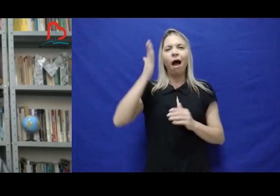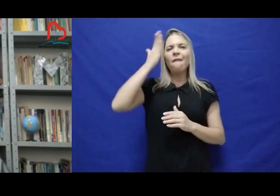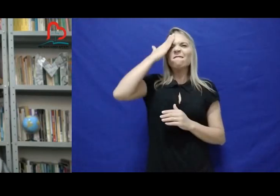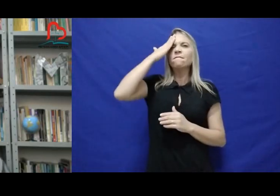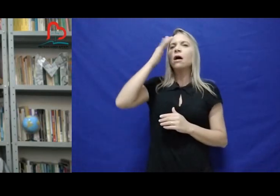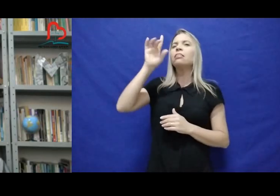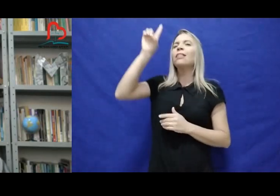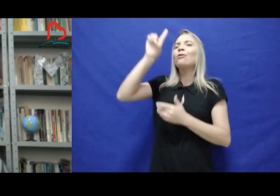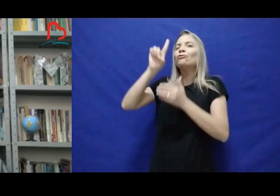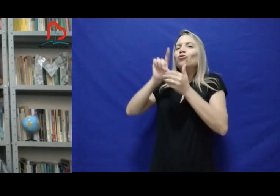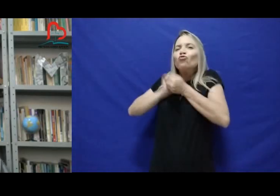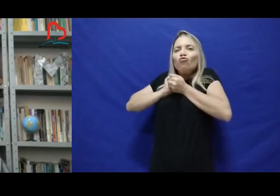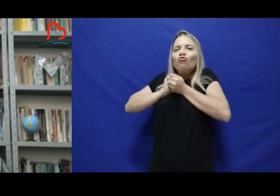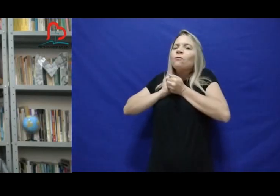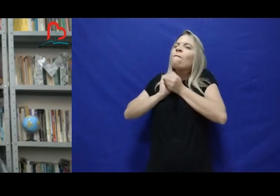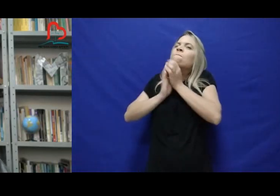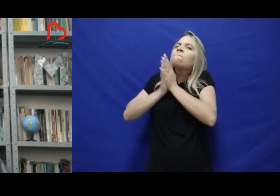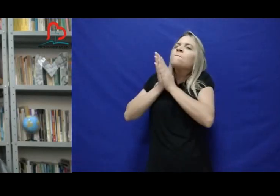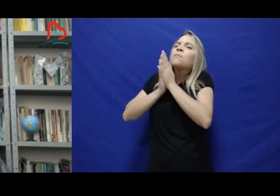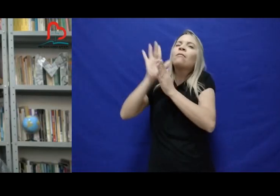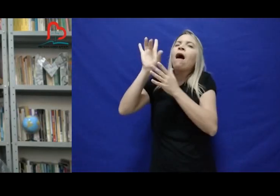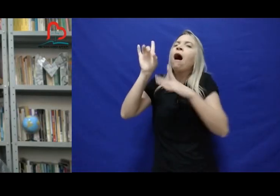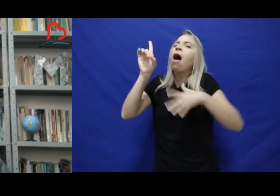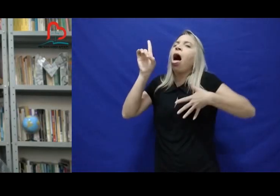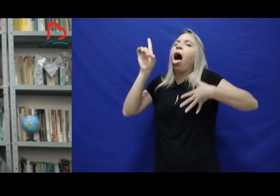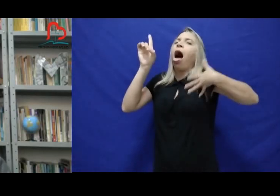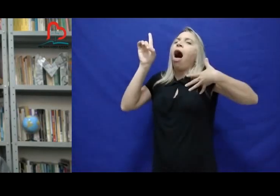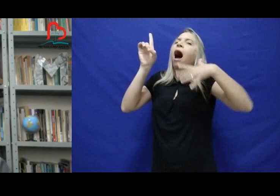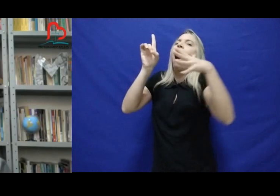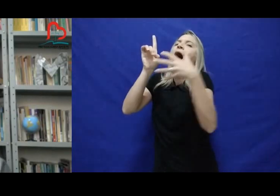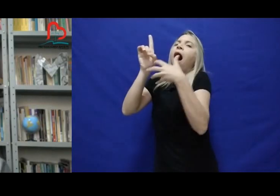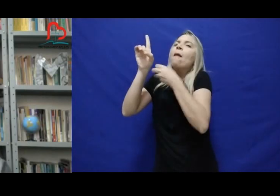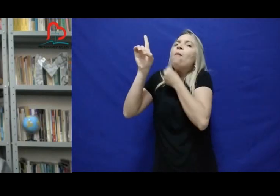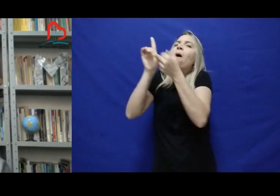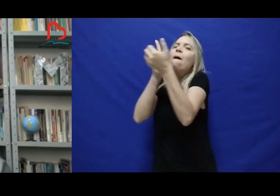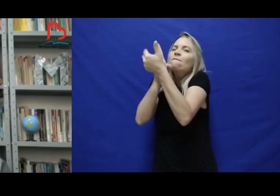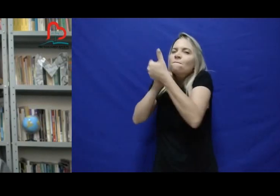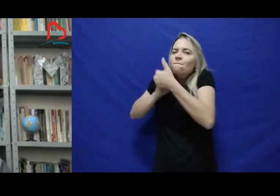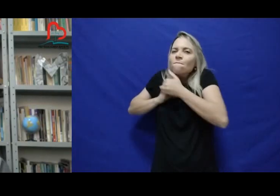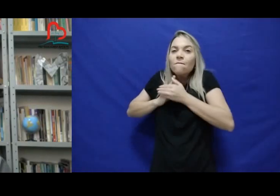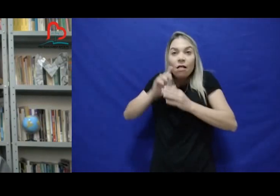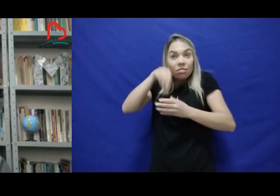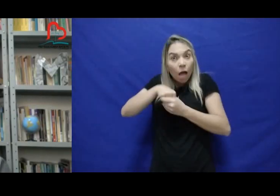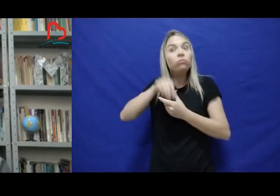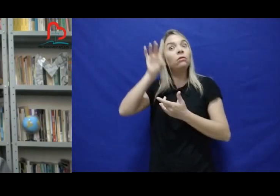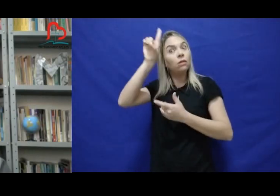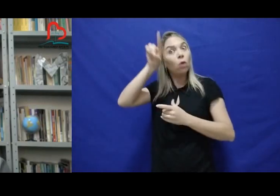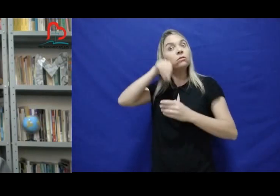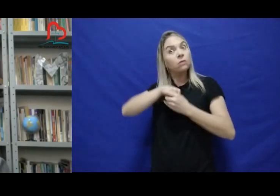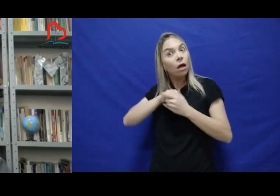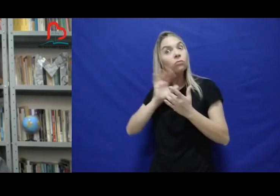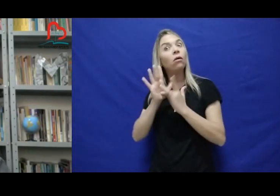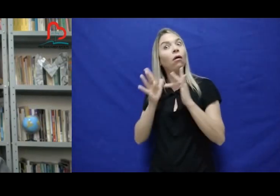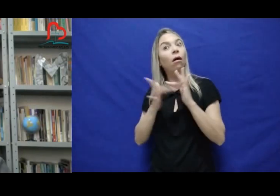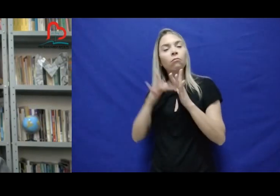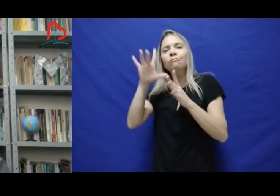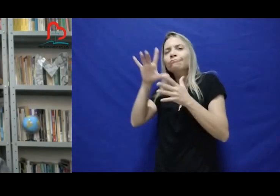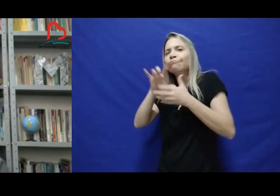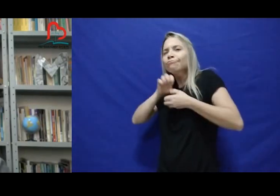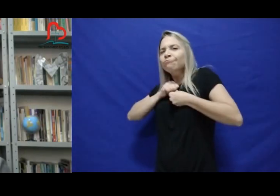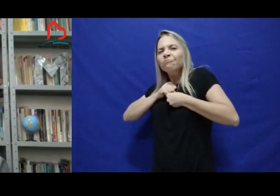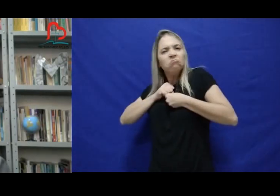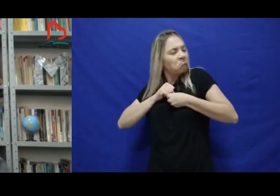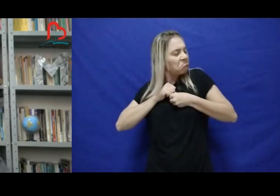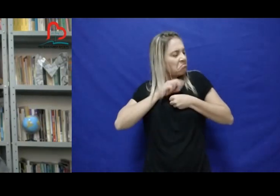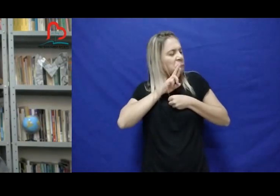ele não cedeu à carne. Por isso ele não cedeu ao tentador. A resposta do Senhor